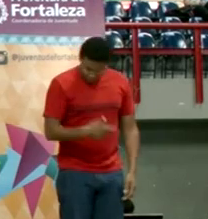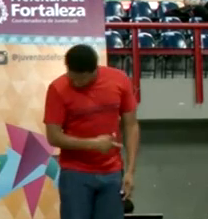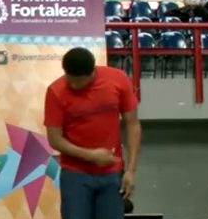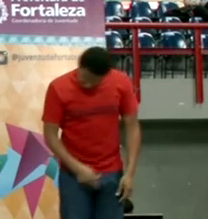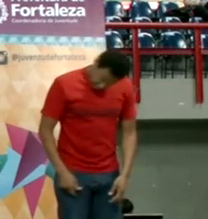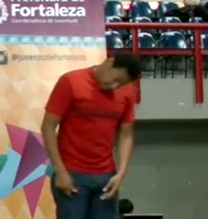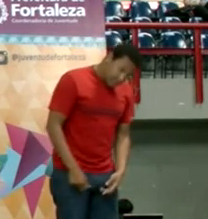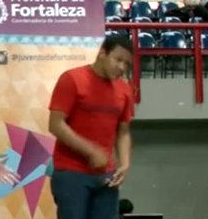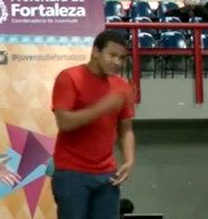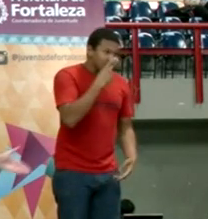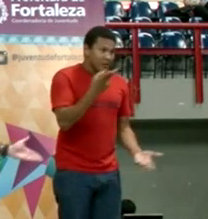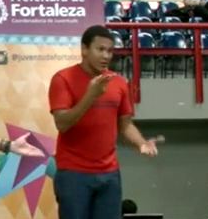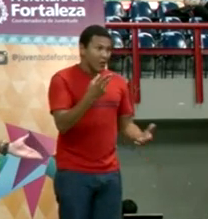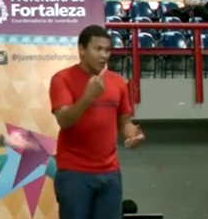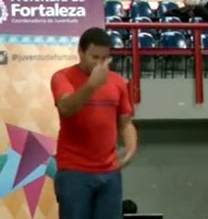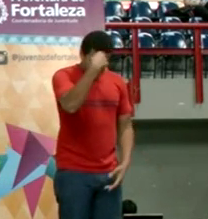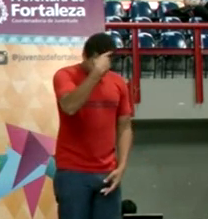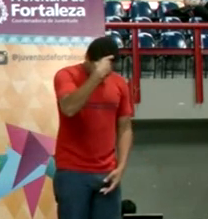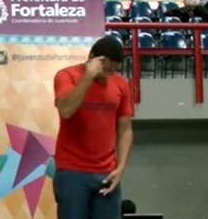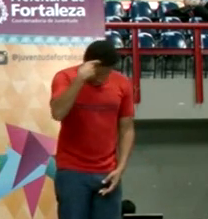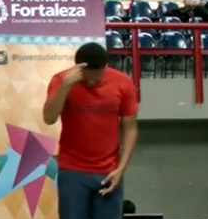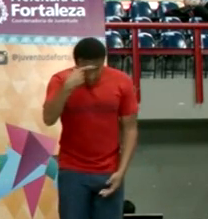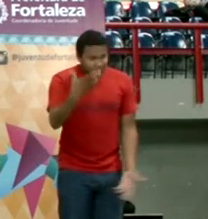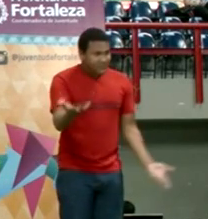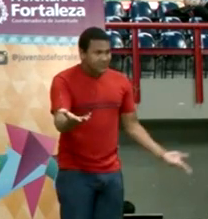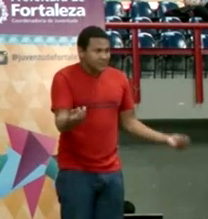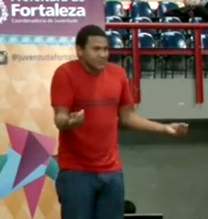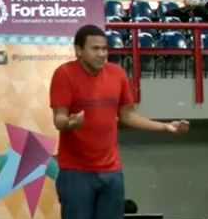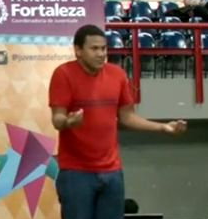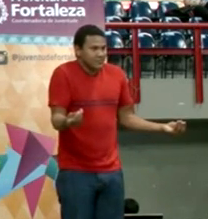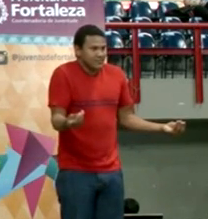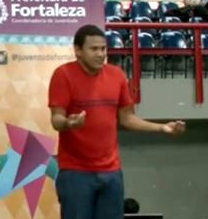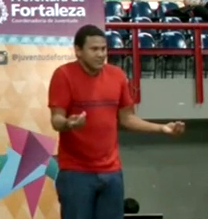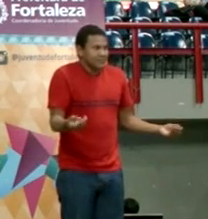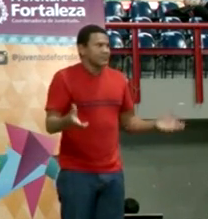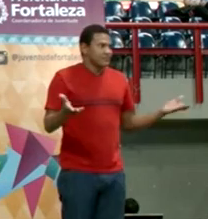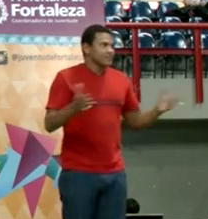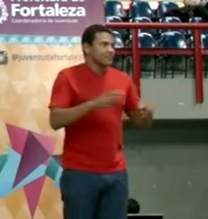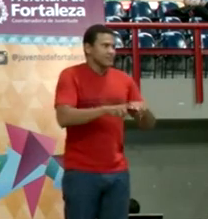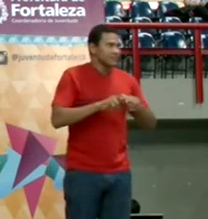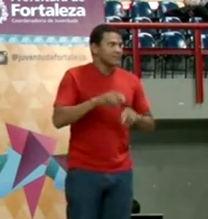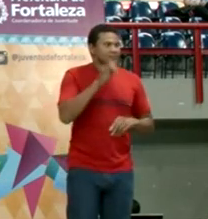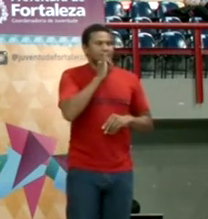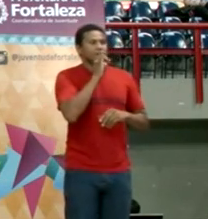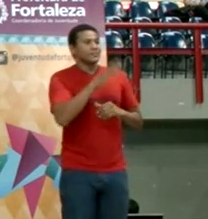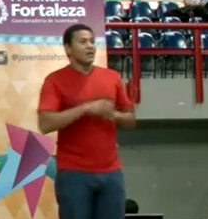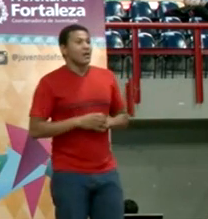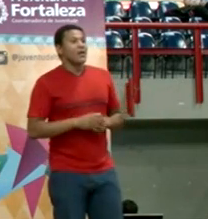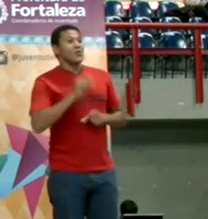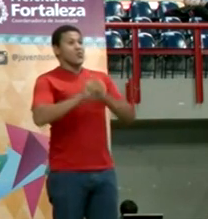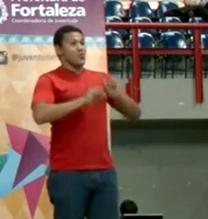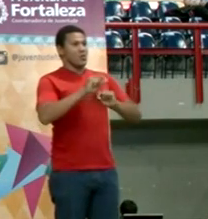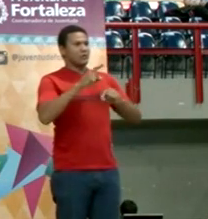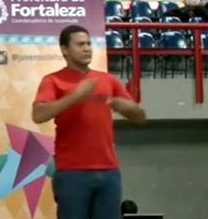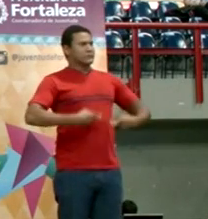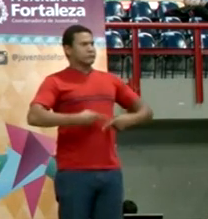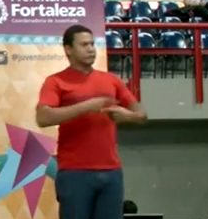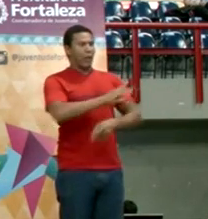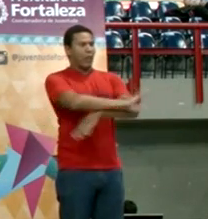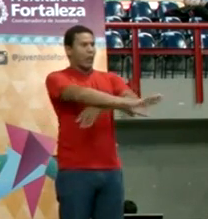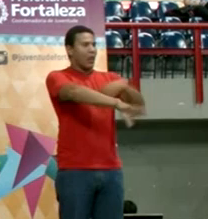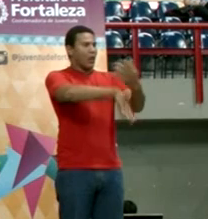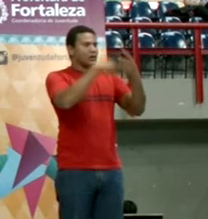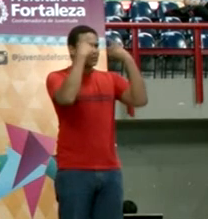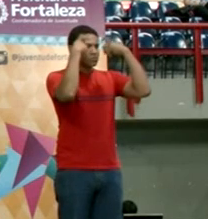assim, pim, pim, pim, pim. Tá? Não existe isso, cara. A verdade foi que a guerra foi tão desastrosa, foi